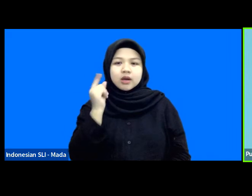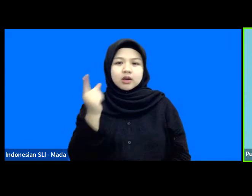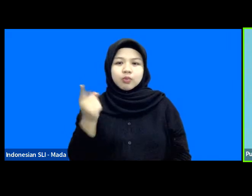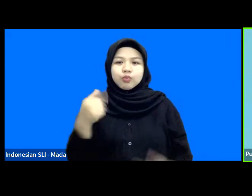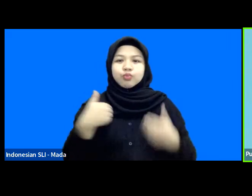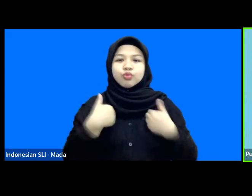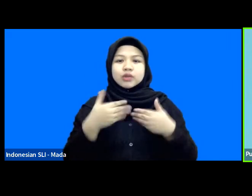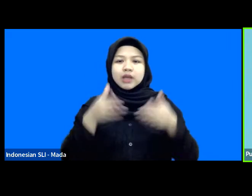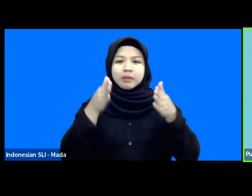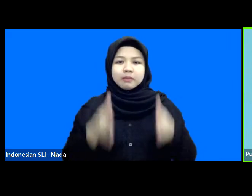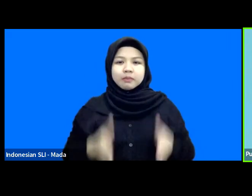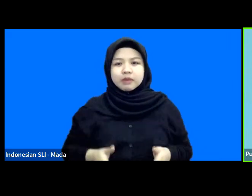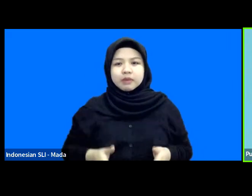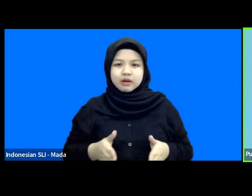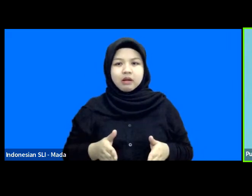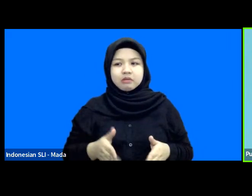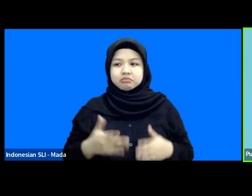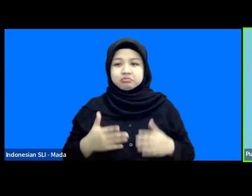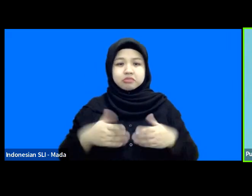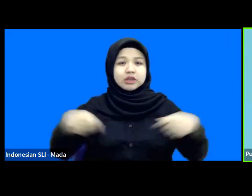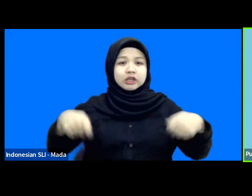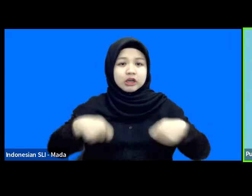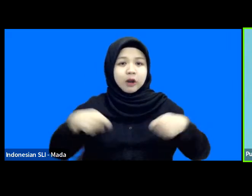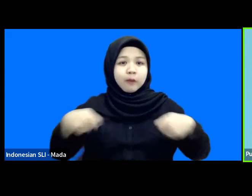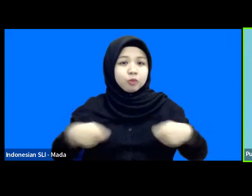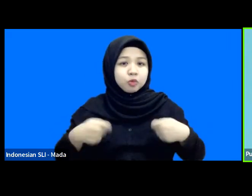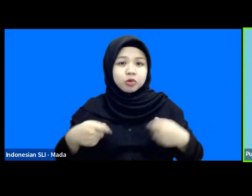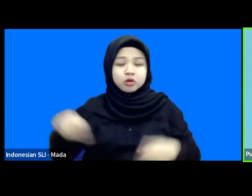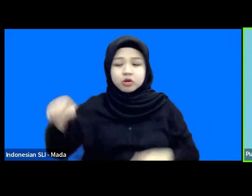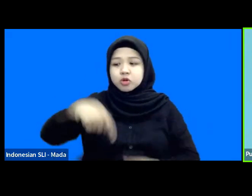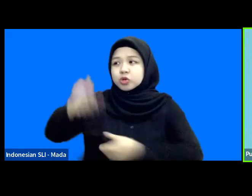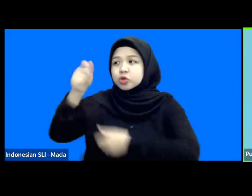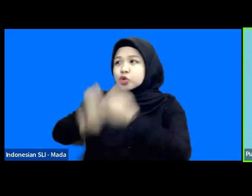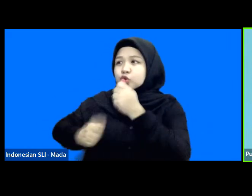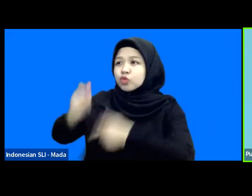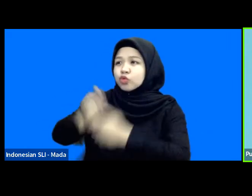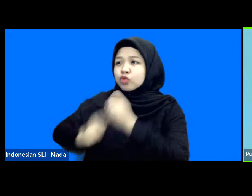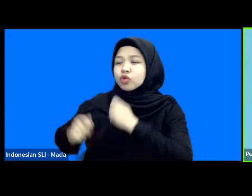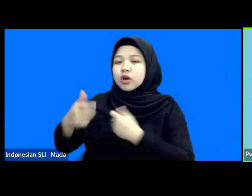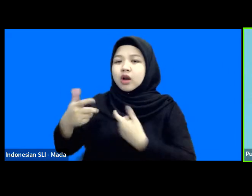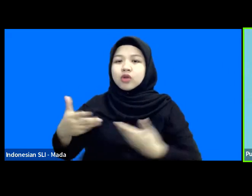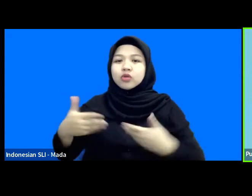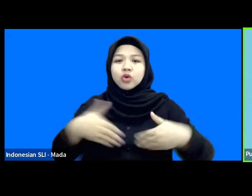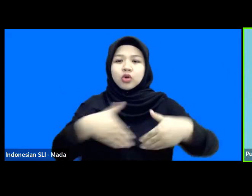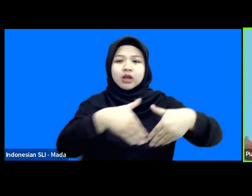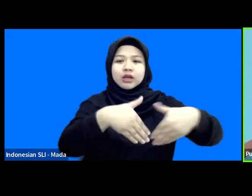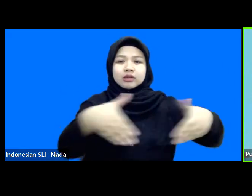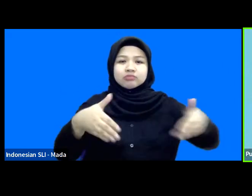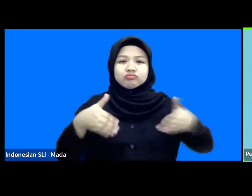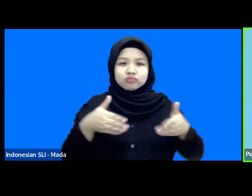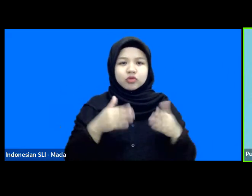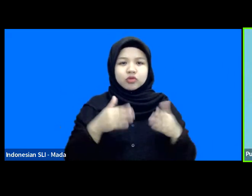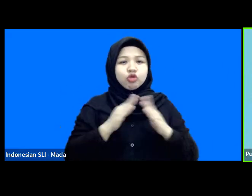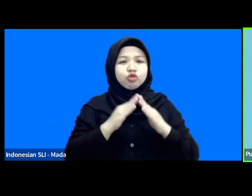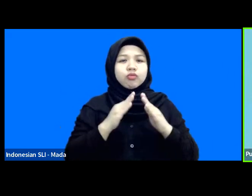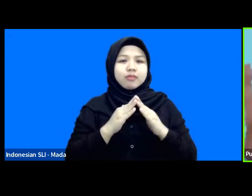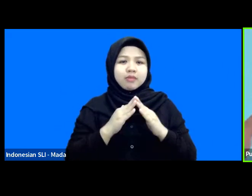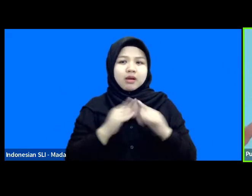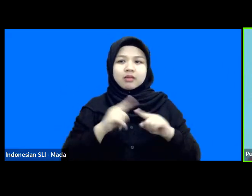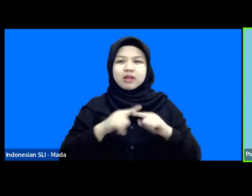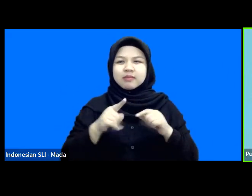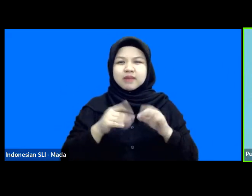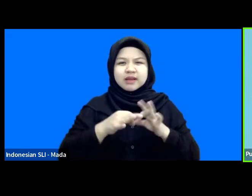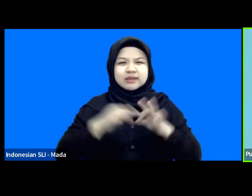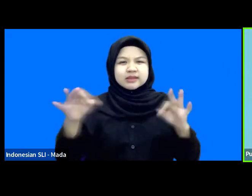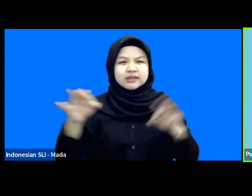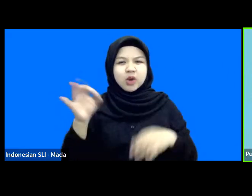memiliki peran-peran di dapur atau di sumur, di dinding-dinding rumah yang jauh dari